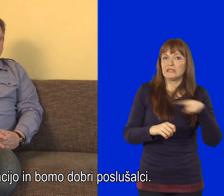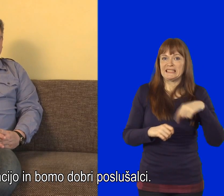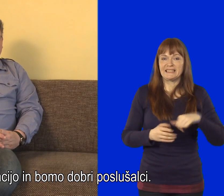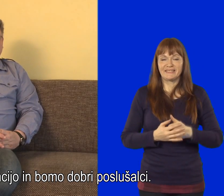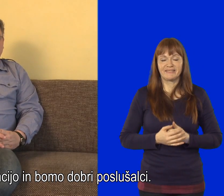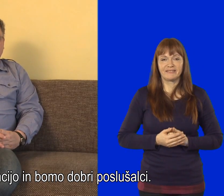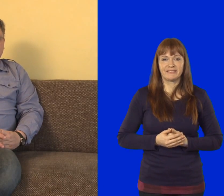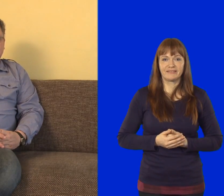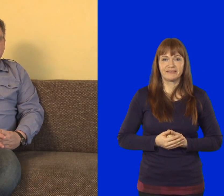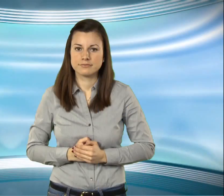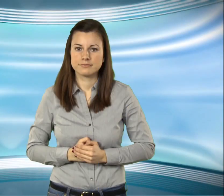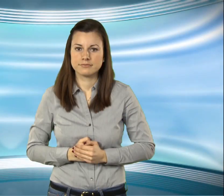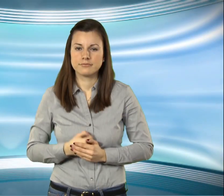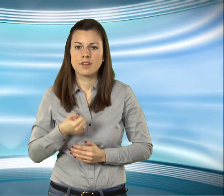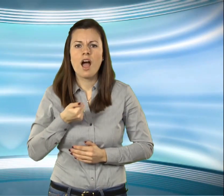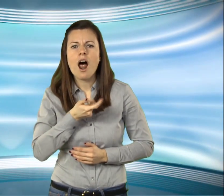dobri poslušalci.